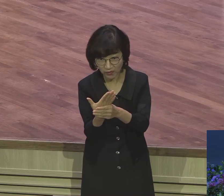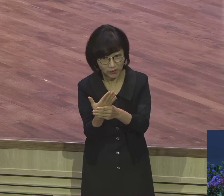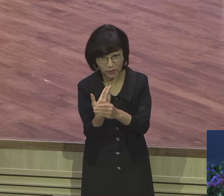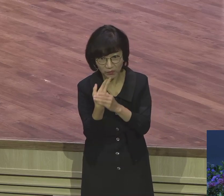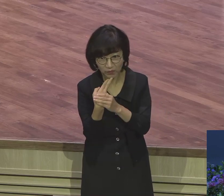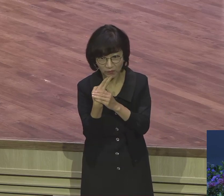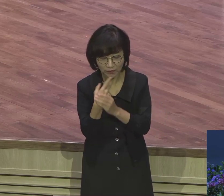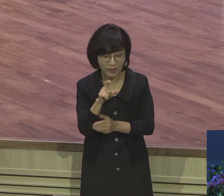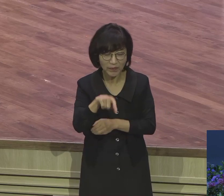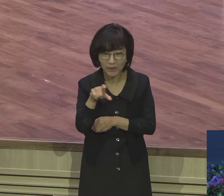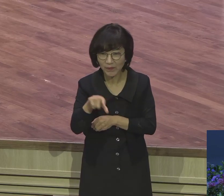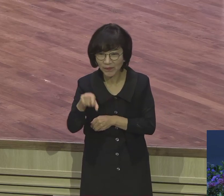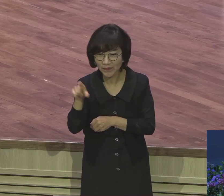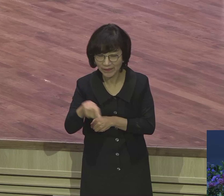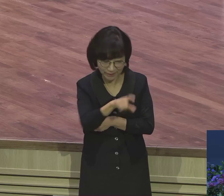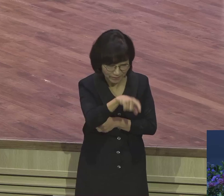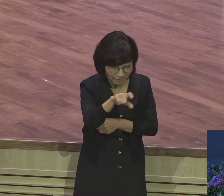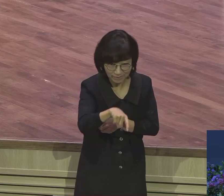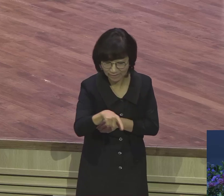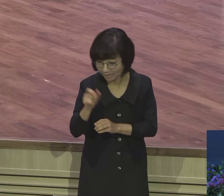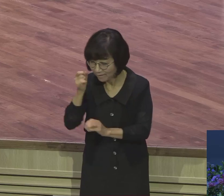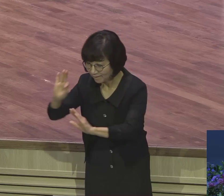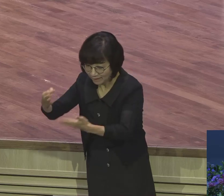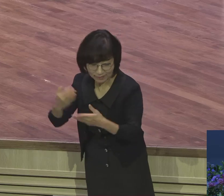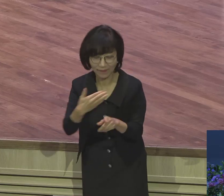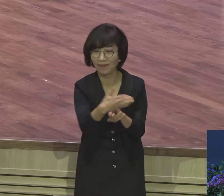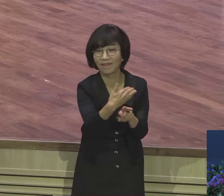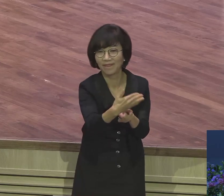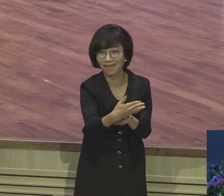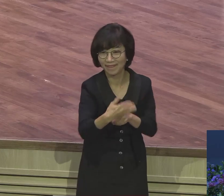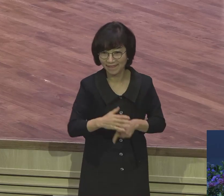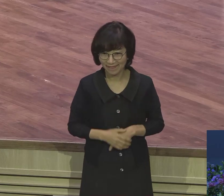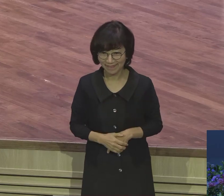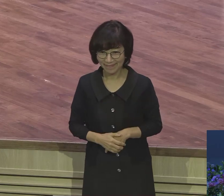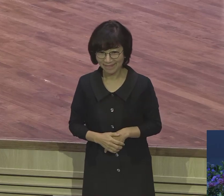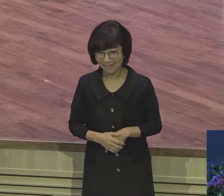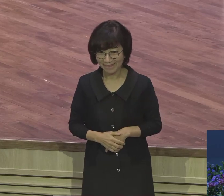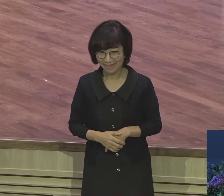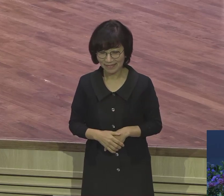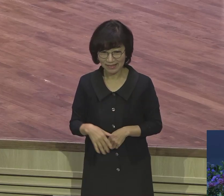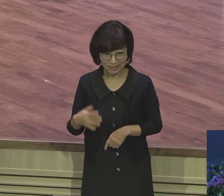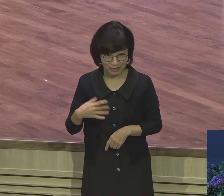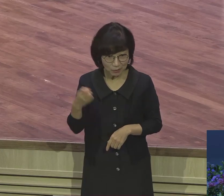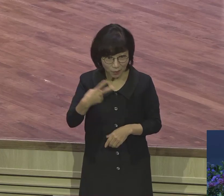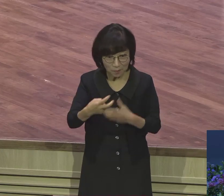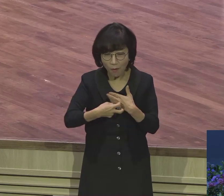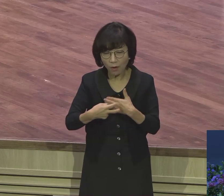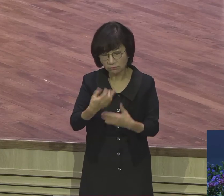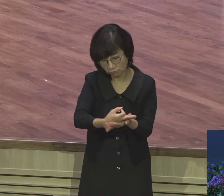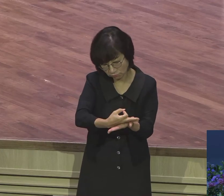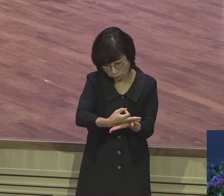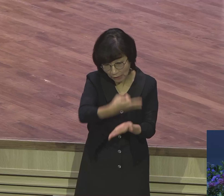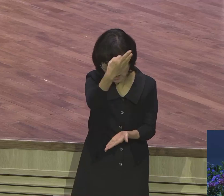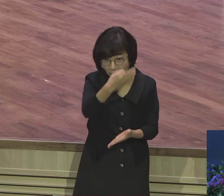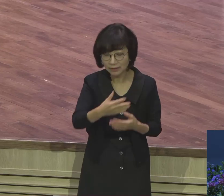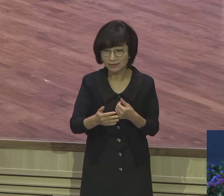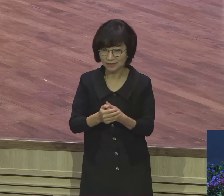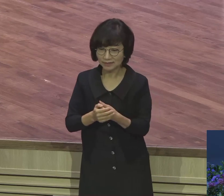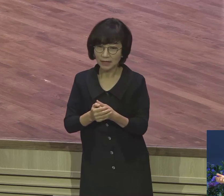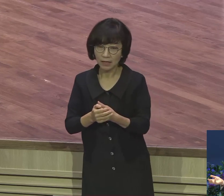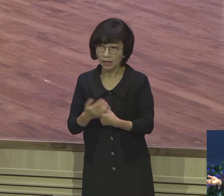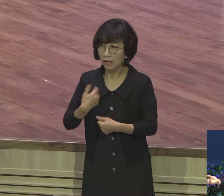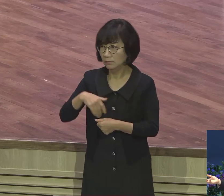현찰이 없다고. 하루하루 벌어서 산다. 그래 보면 돼요. 어른 보험이 너무 비싸니까 미국에 수십 명 살아도